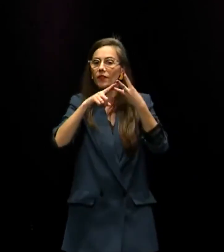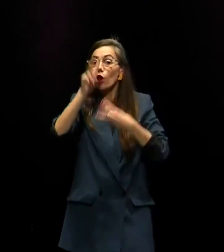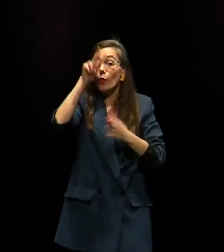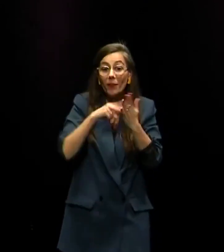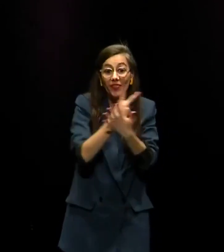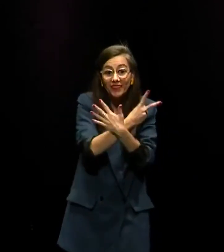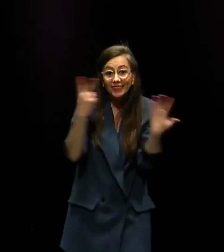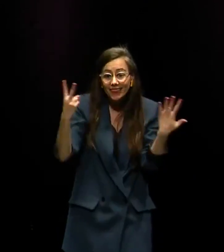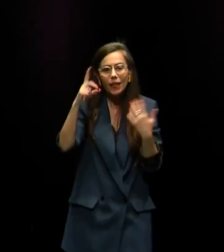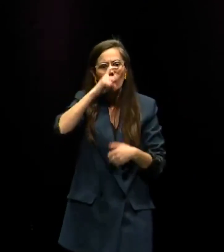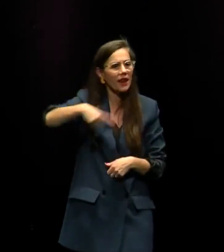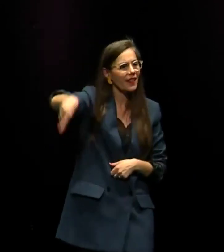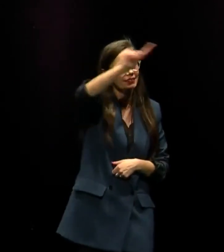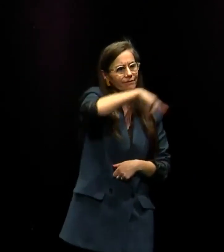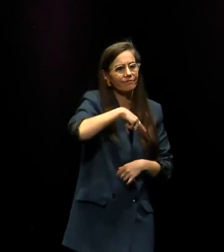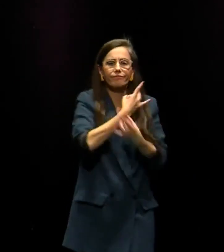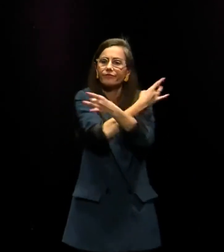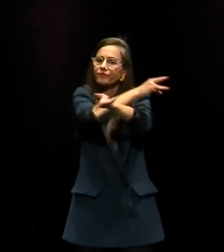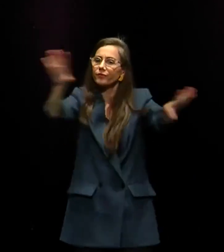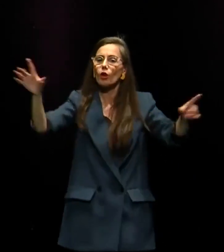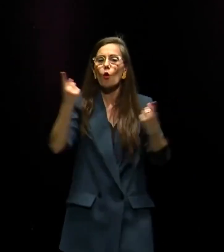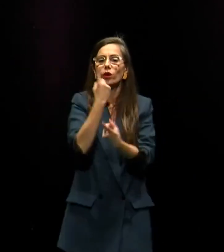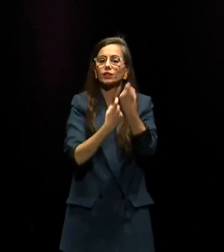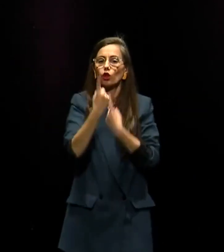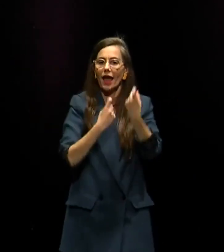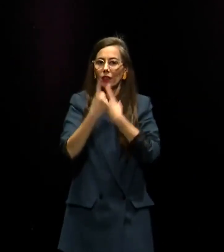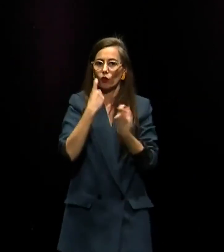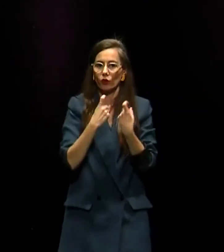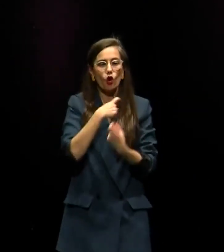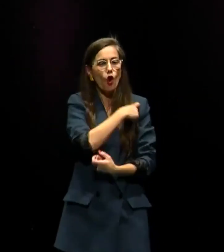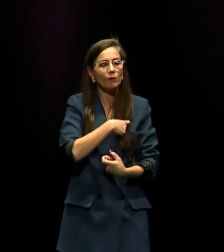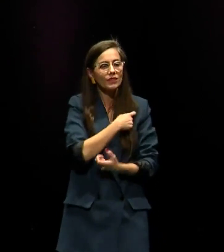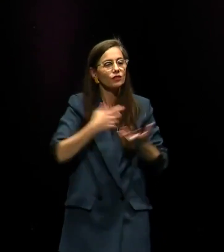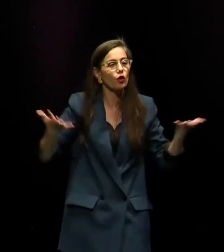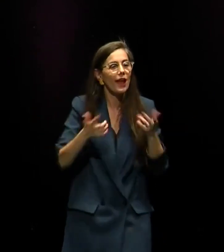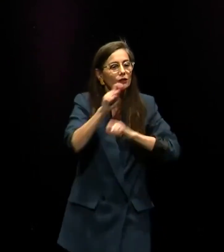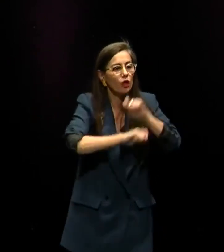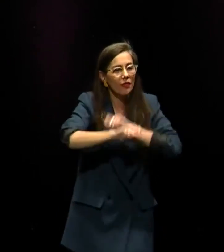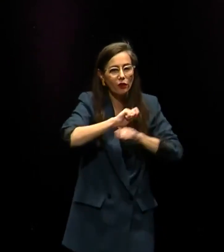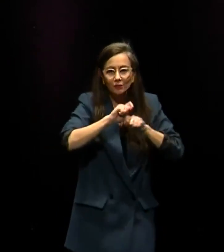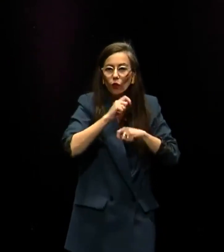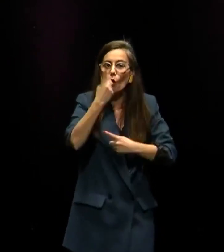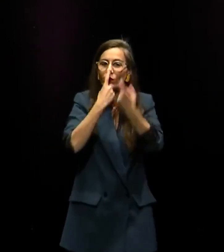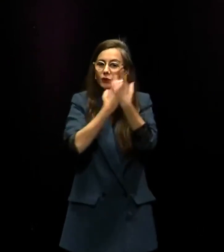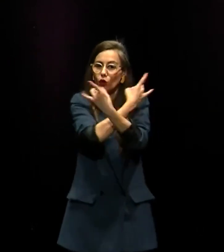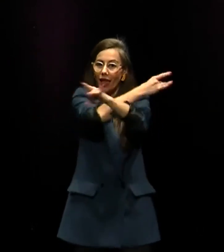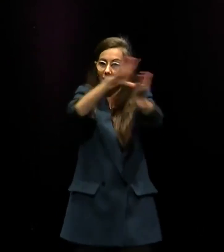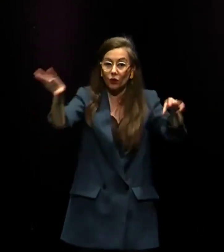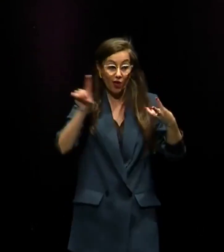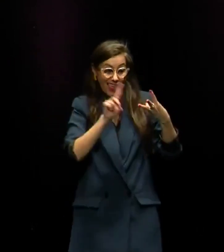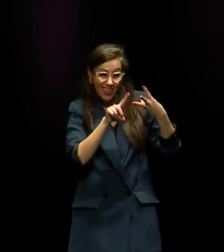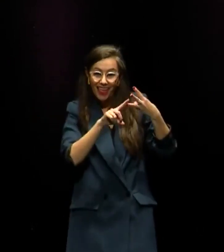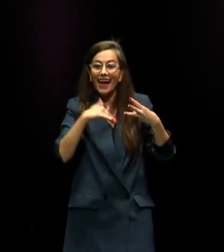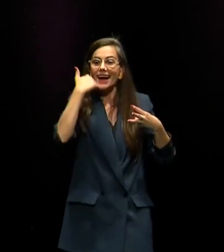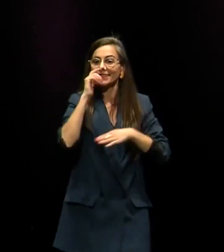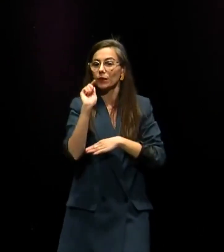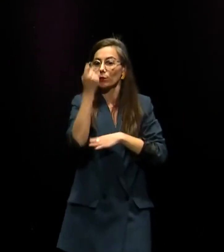desde el primer foro del 2013. En el 2017, si recordáis, se os hizo llegar un cuestionario